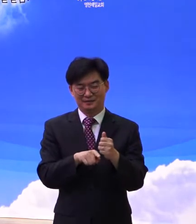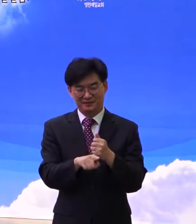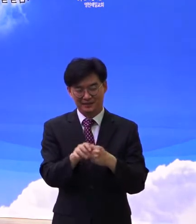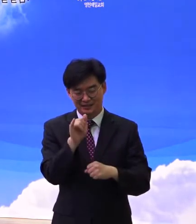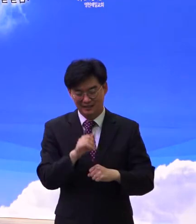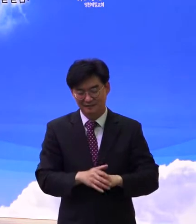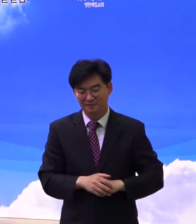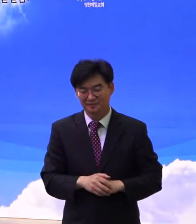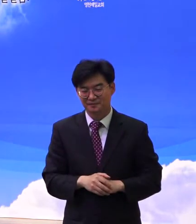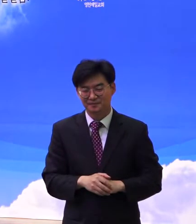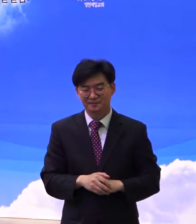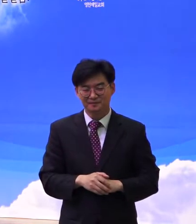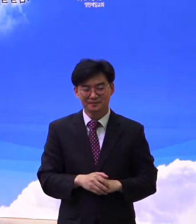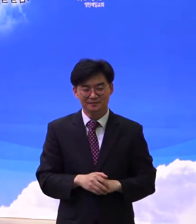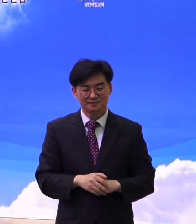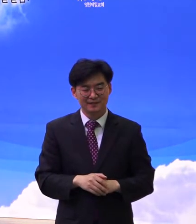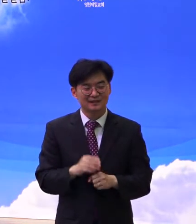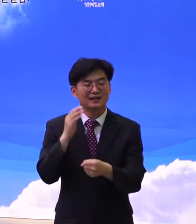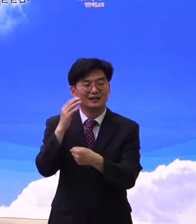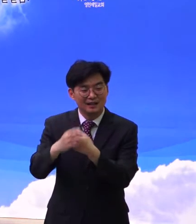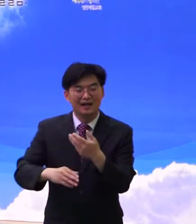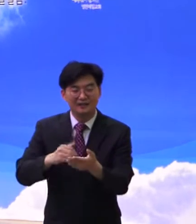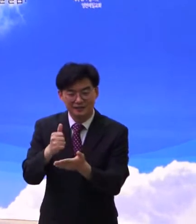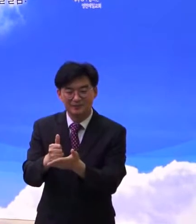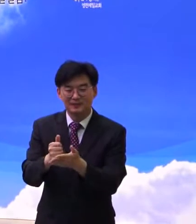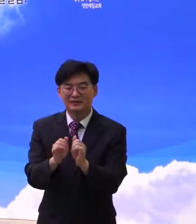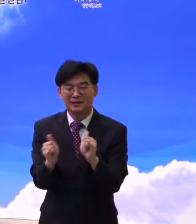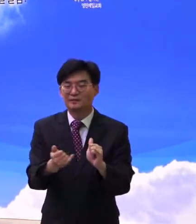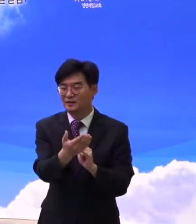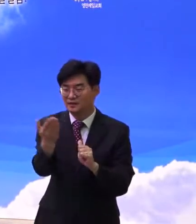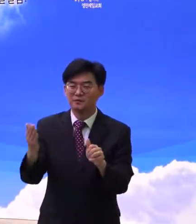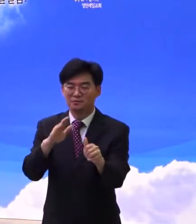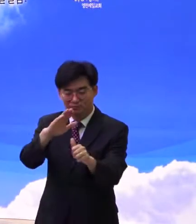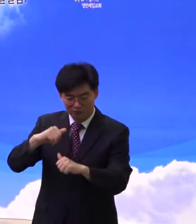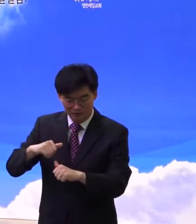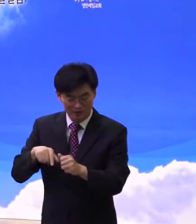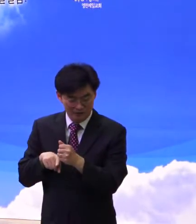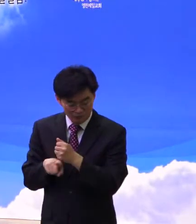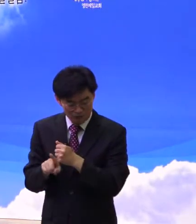아멘. 하나님께서 우리를 부르심은 그렇다는 것입니다.